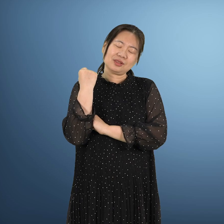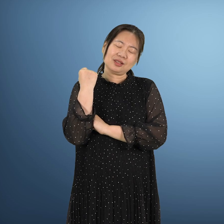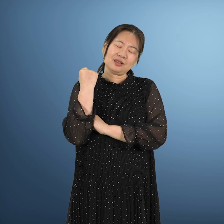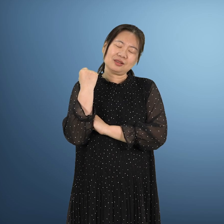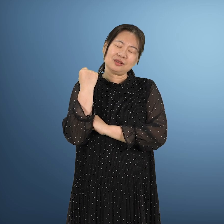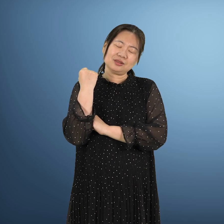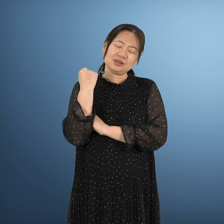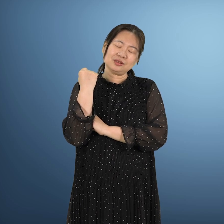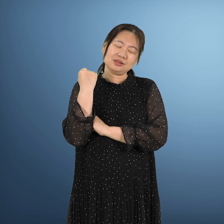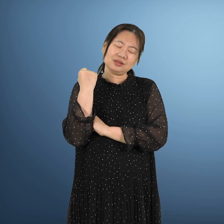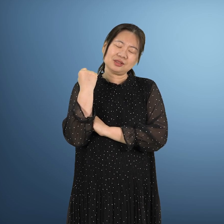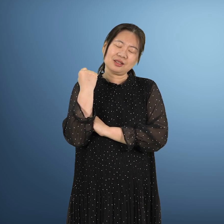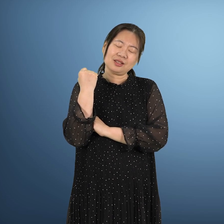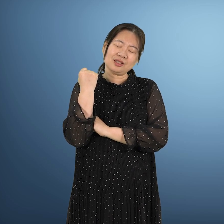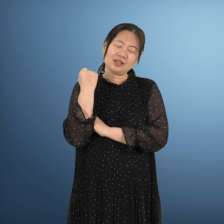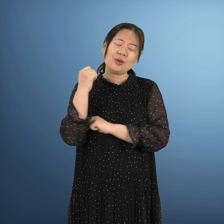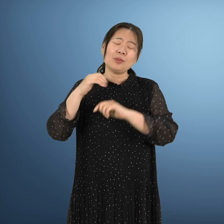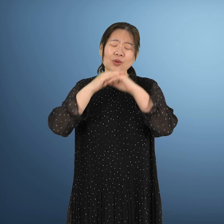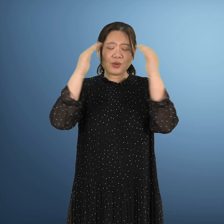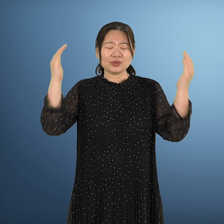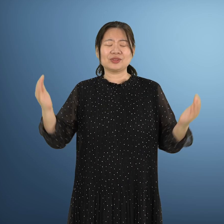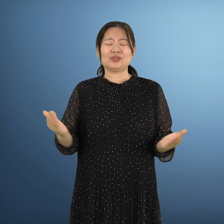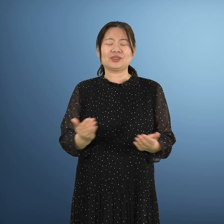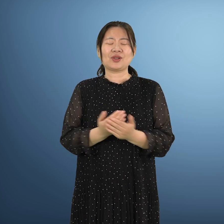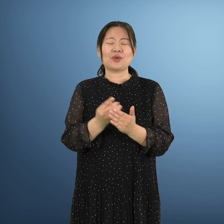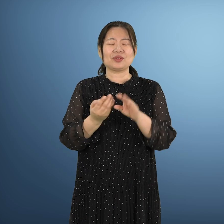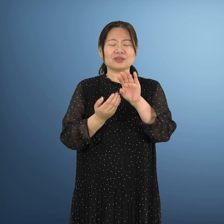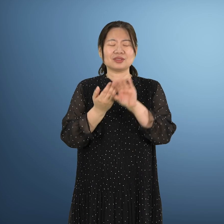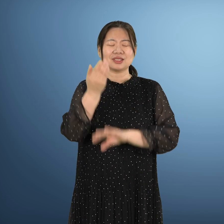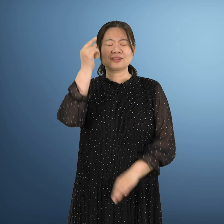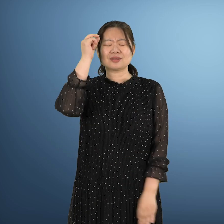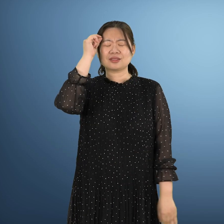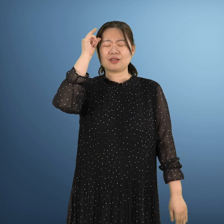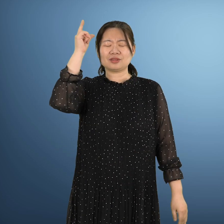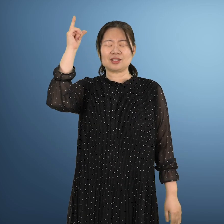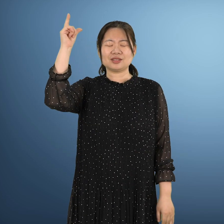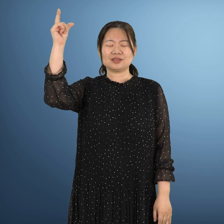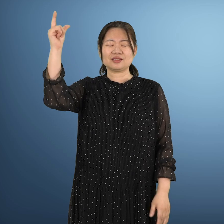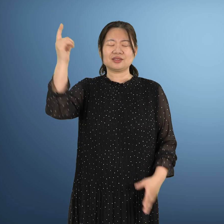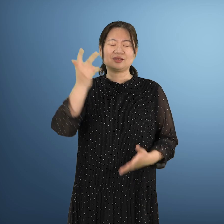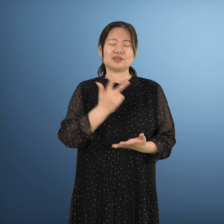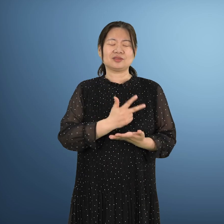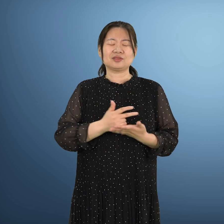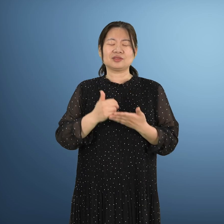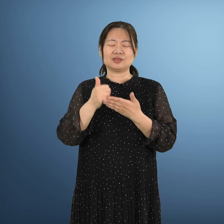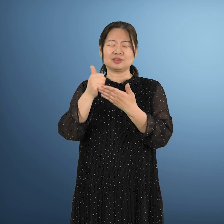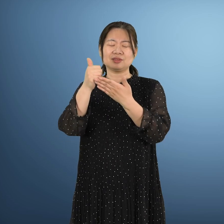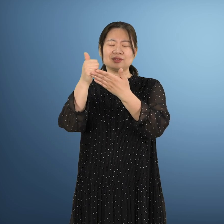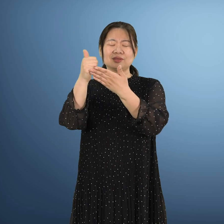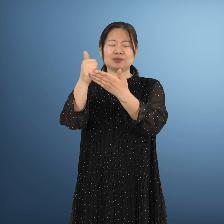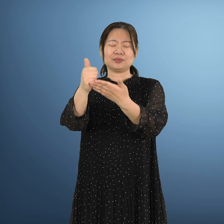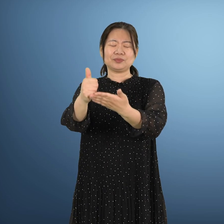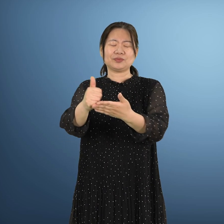모든 것 위에 뛰어나신 주님,